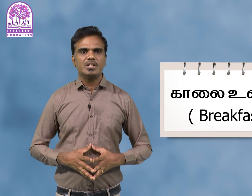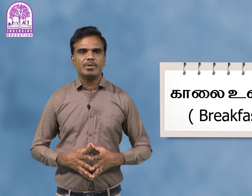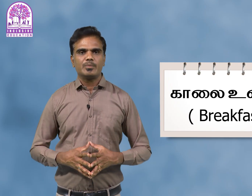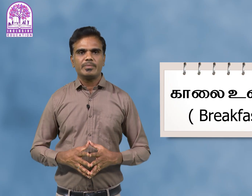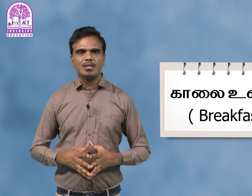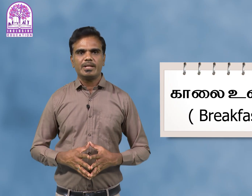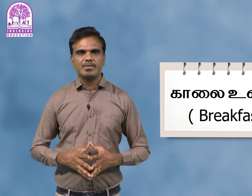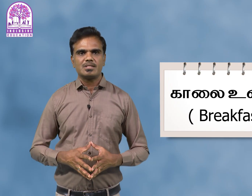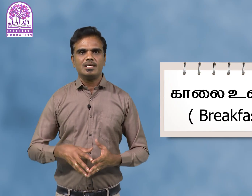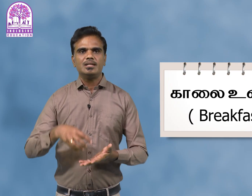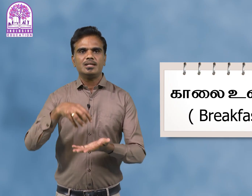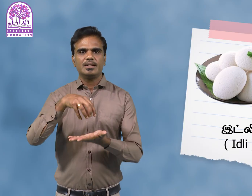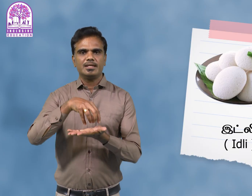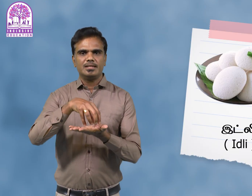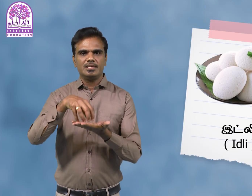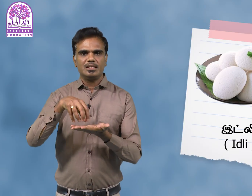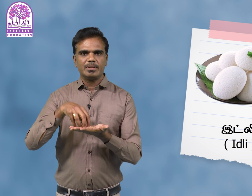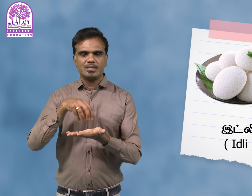என்ன பார்க்க போகிறோம் அப்படின்னா, பிரேக்ஃபாஸ்ட்டில் இட்லி. இங்கே பாருங்கள்,